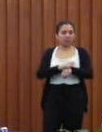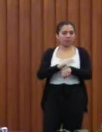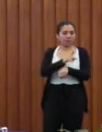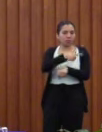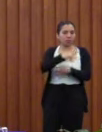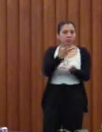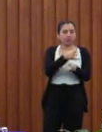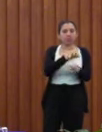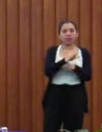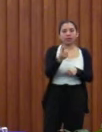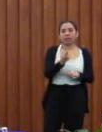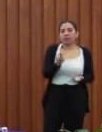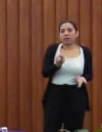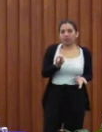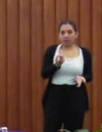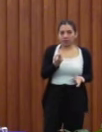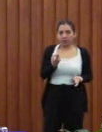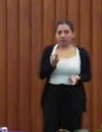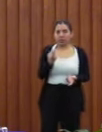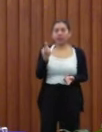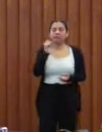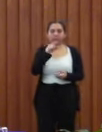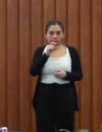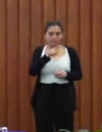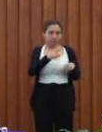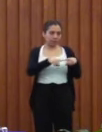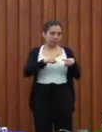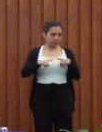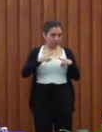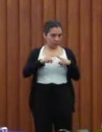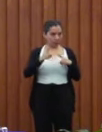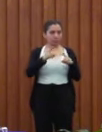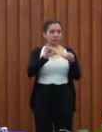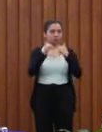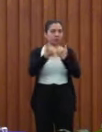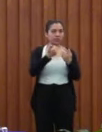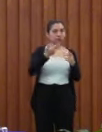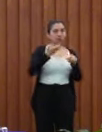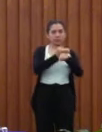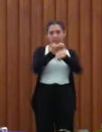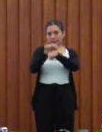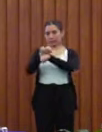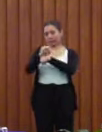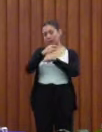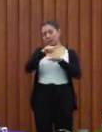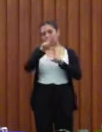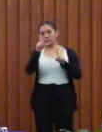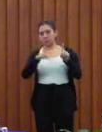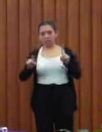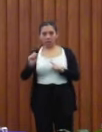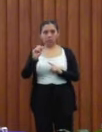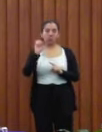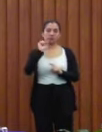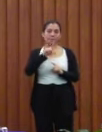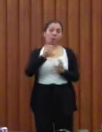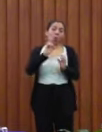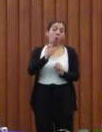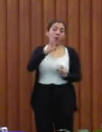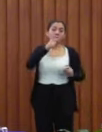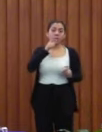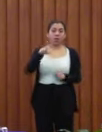otros estados, pues dirigirlas a esas organizaciones o a las fiscalías de la diversidad sexual que ya hay